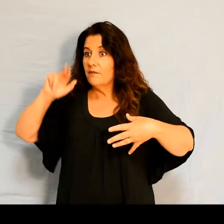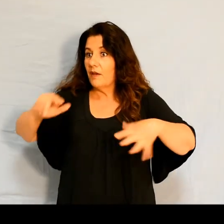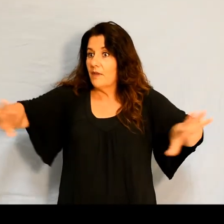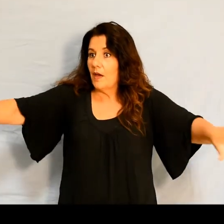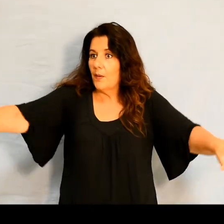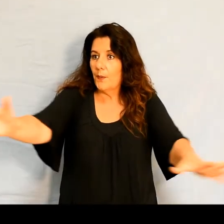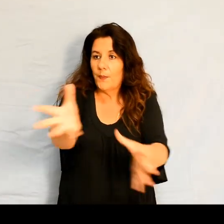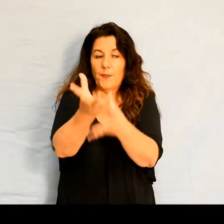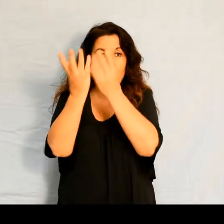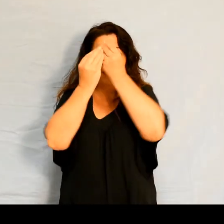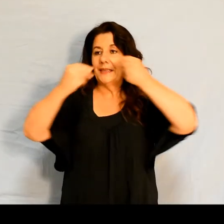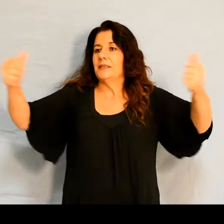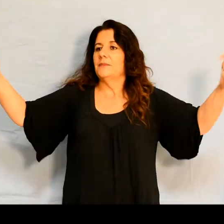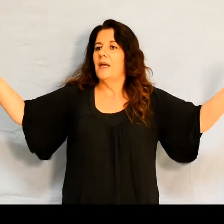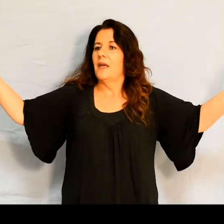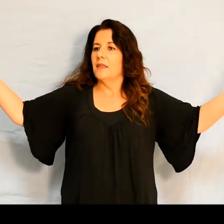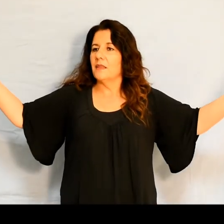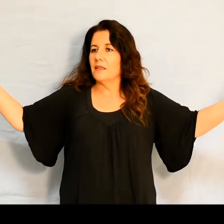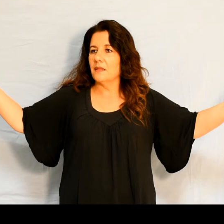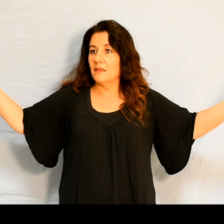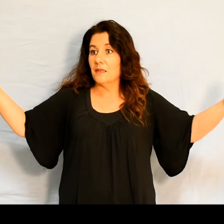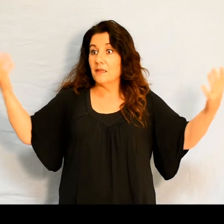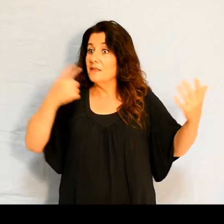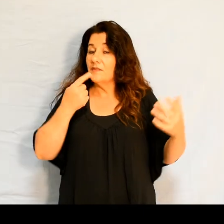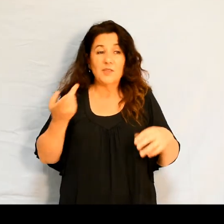Il fera disparaître la mort pour toujours.